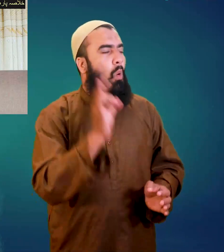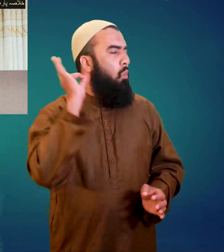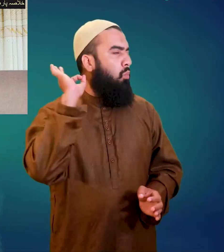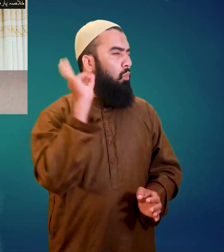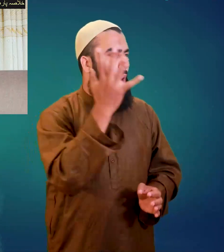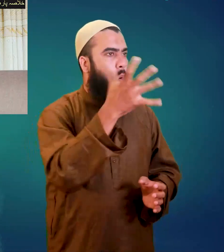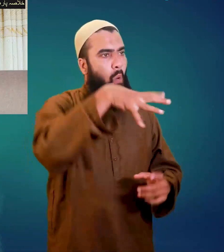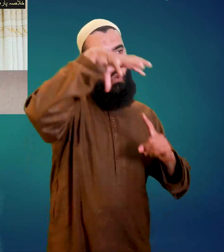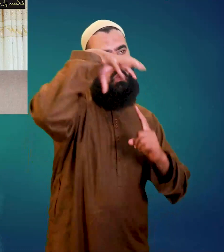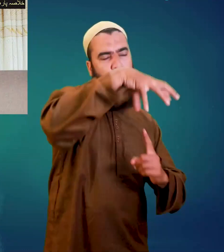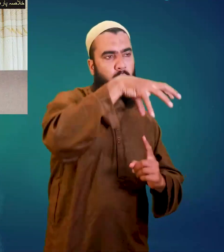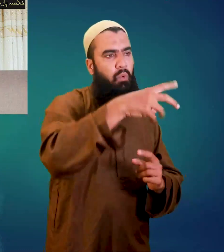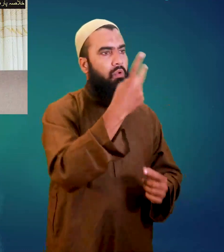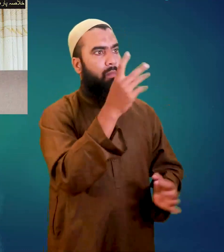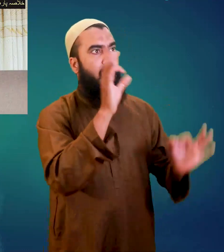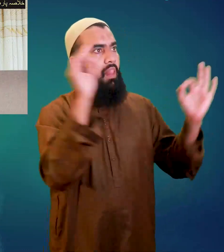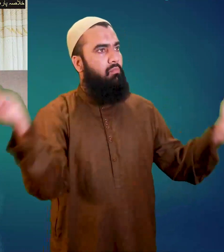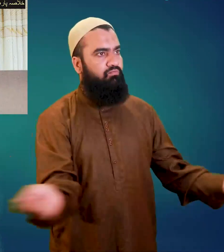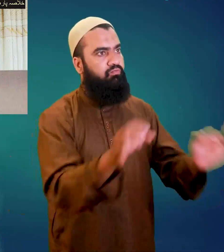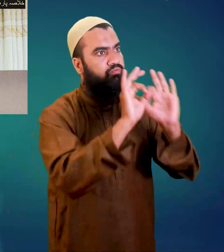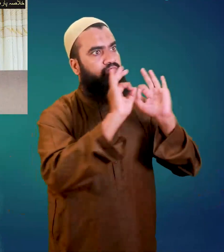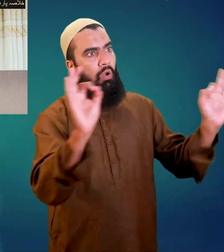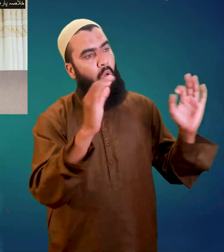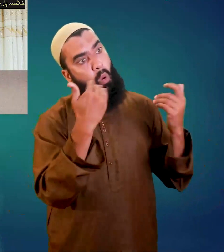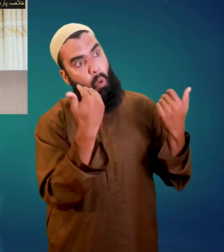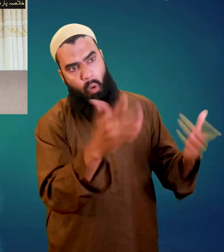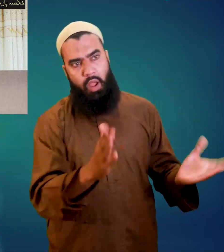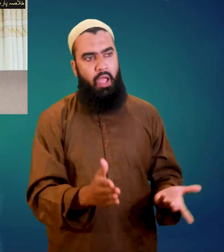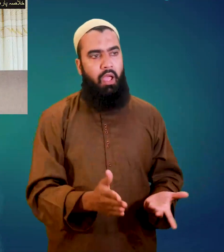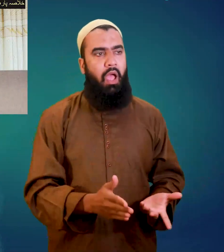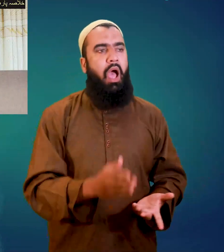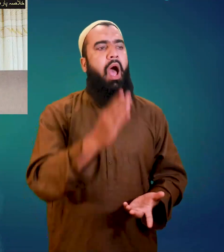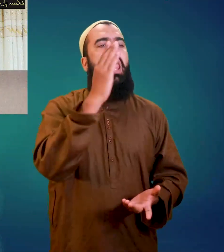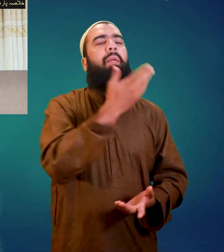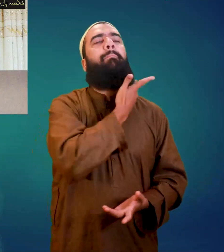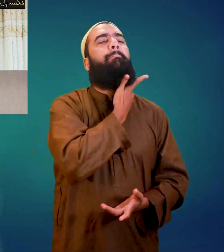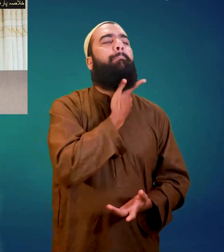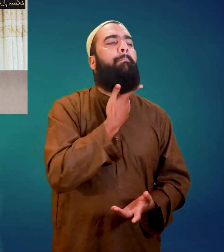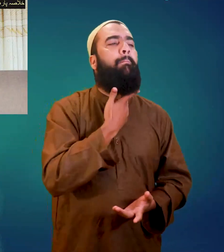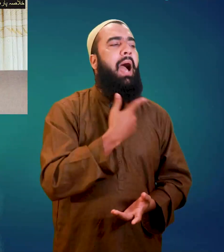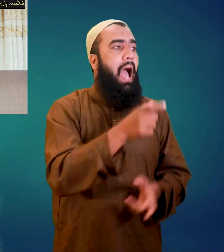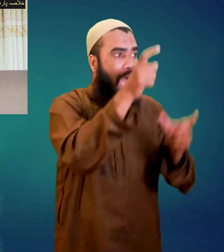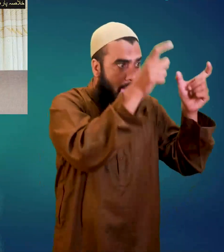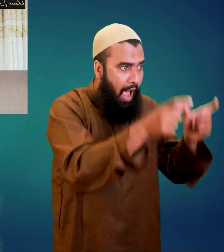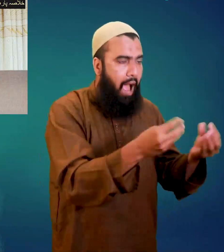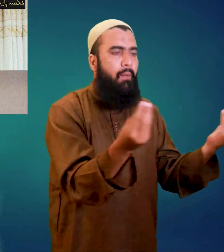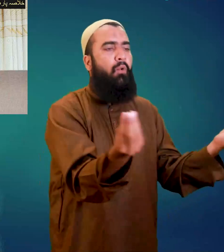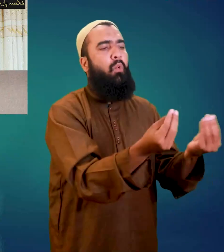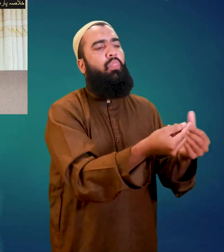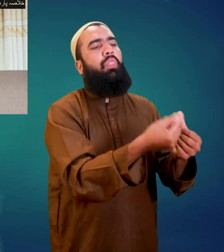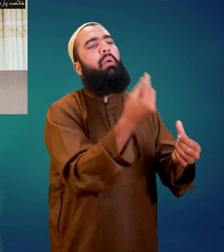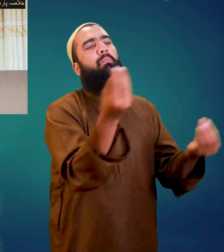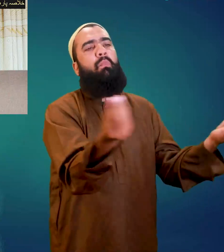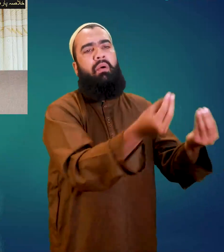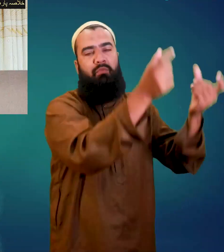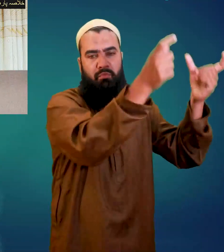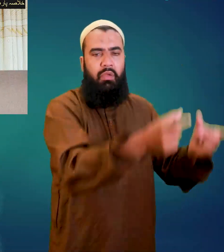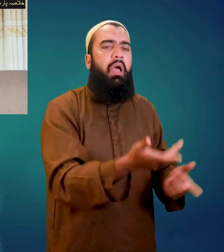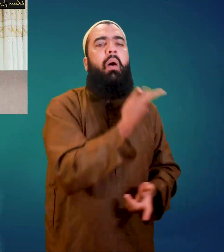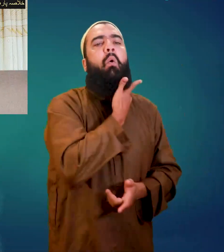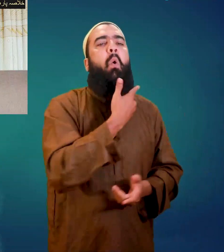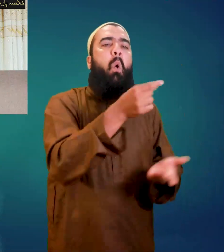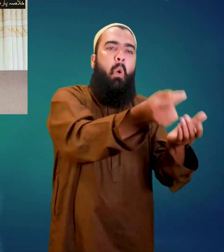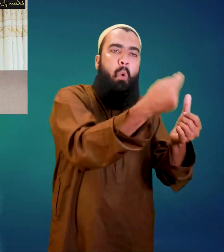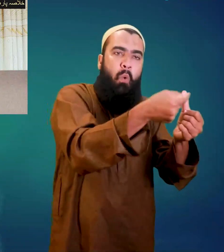مجبور نہیں ہوتے تھے بلکہ ان کا یہ فقر اور فاقہ اختیاری ہوا کرتا تھا۔ اللہ چاہتا تو انہیں بڑا مالدار